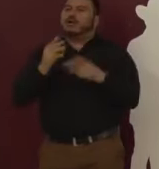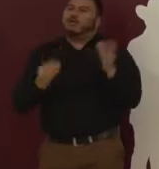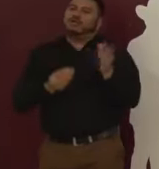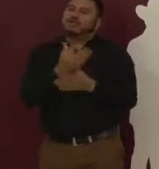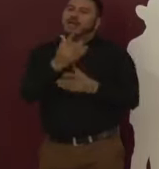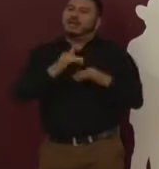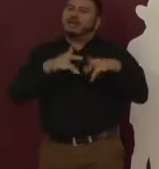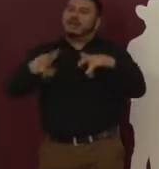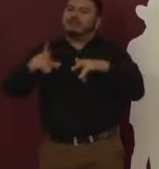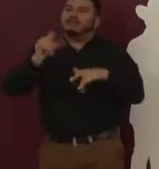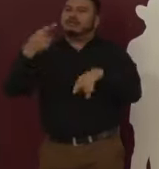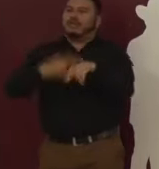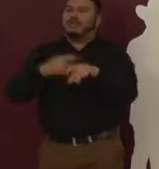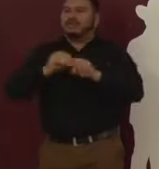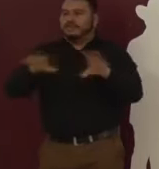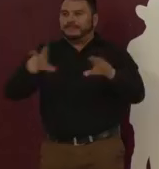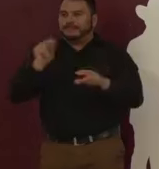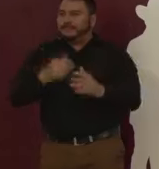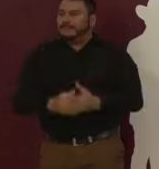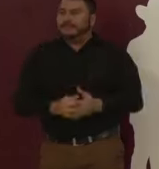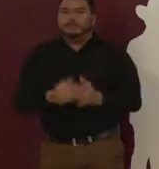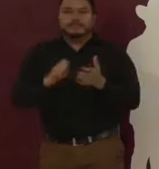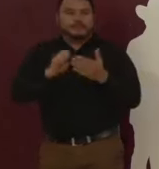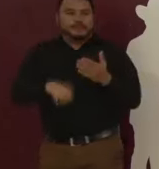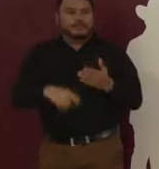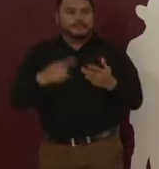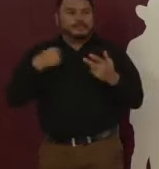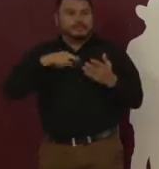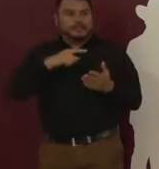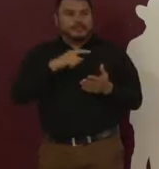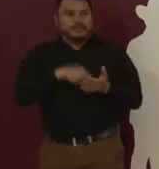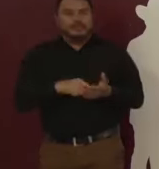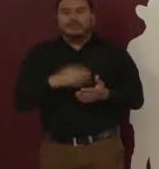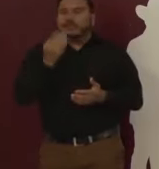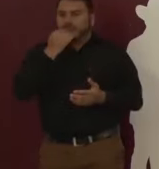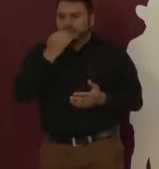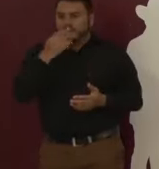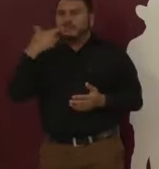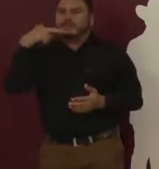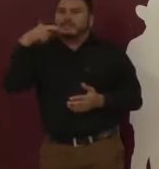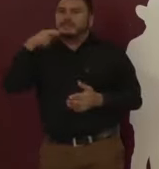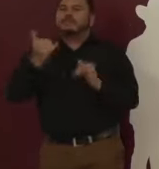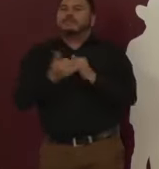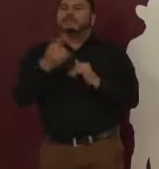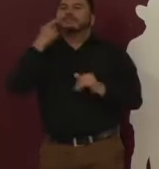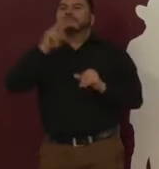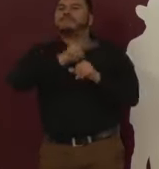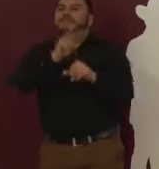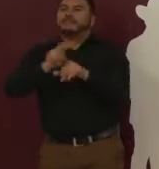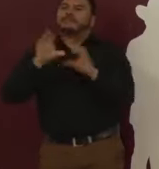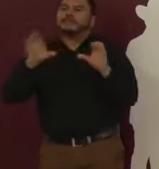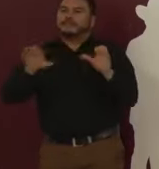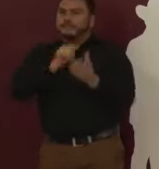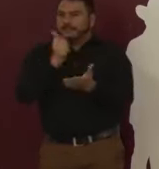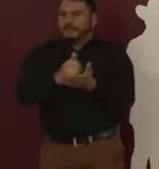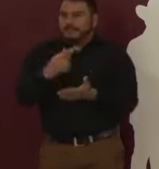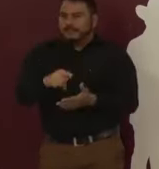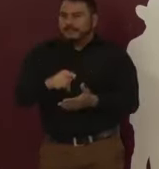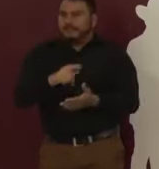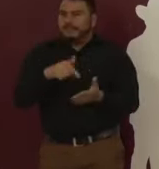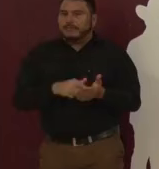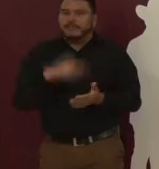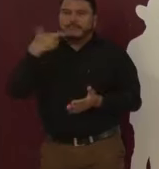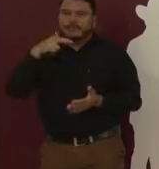y se contagie. Los restaurantes, vamos a respetar la operación de los restaurantes que hay en la ciudad.